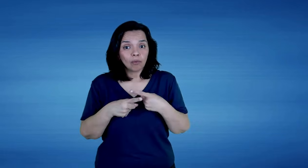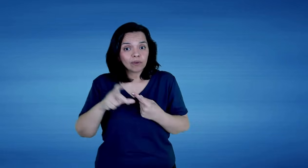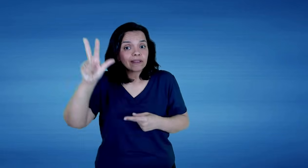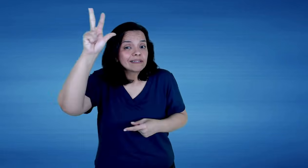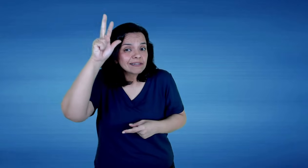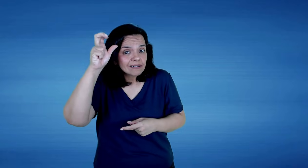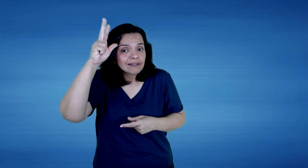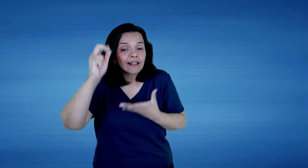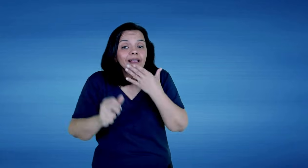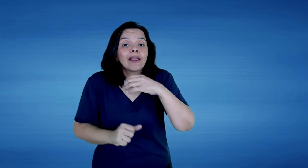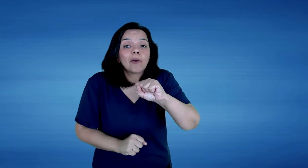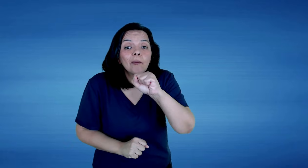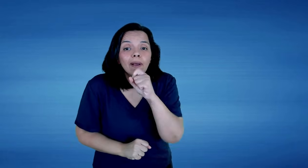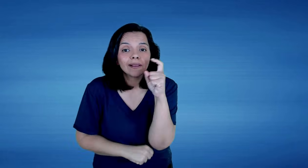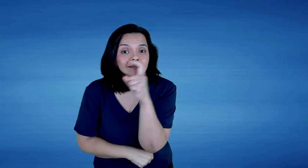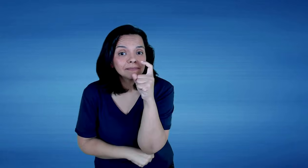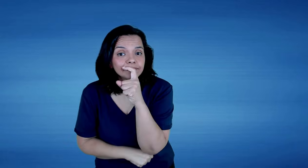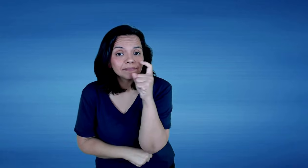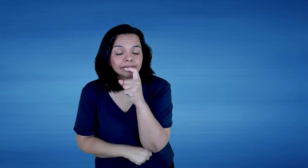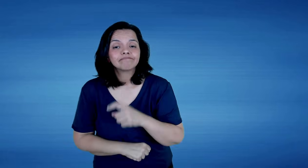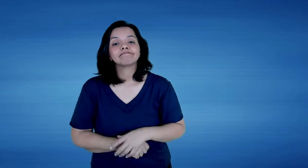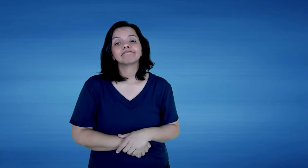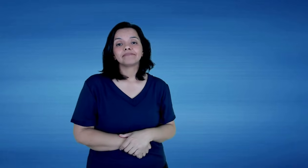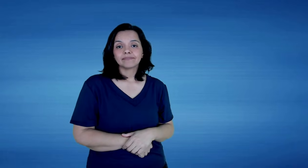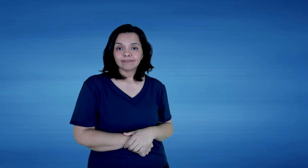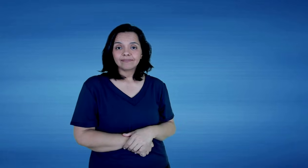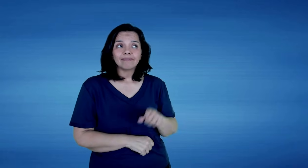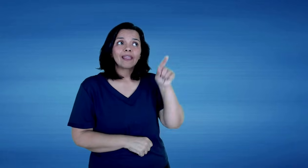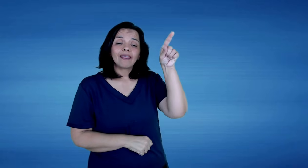iria tentá-lo. Satanás é o pai da mentira.